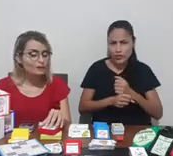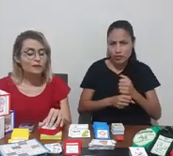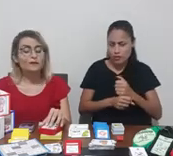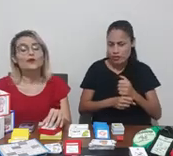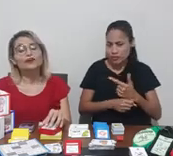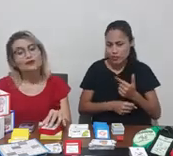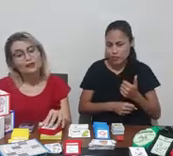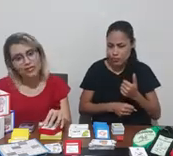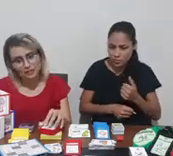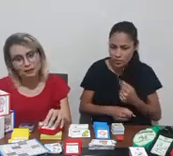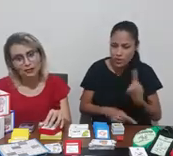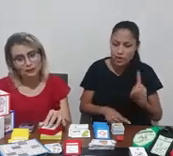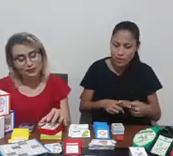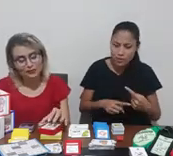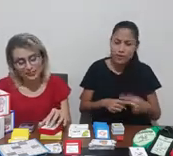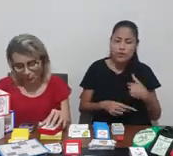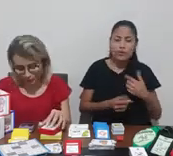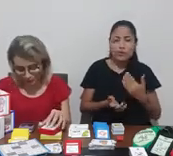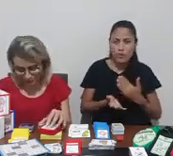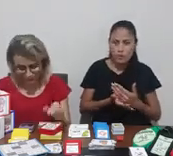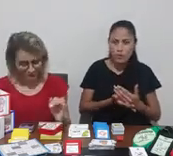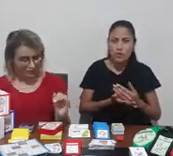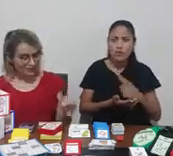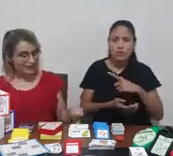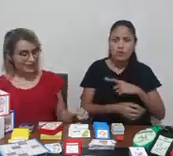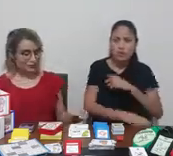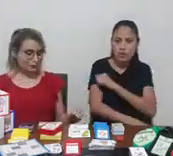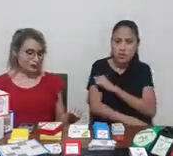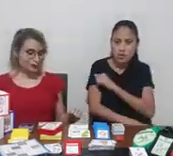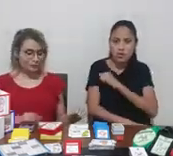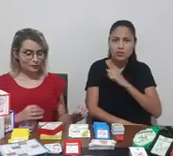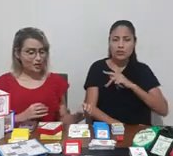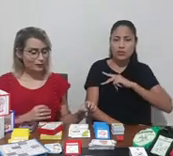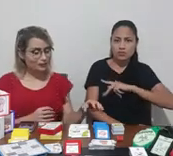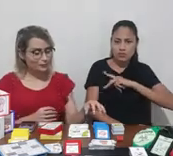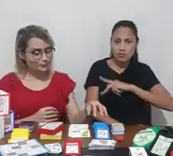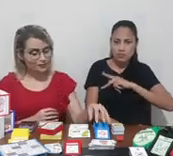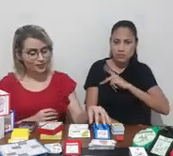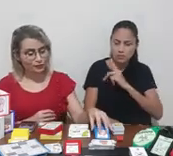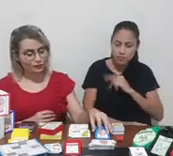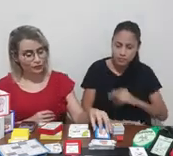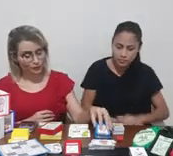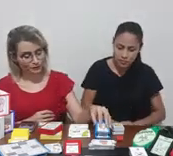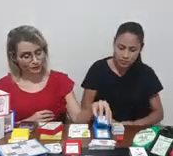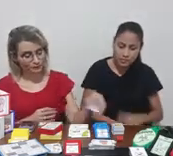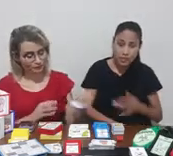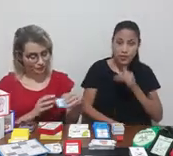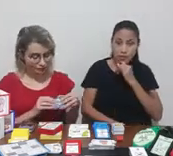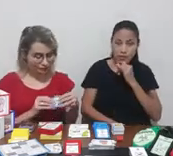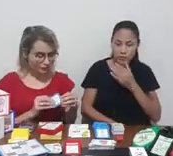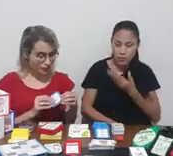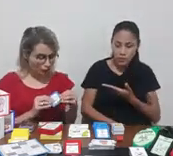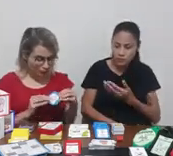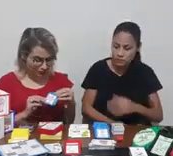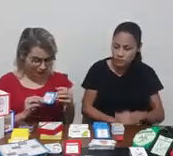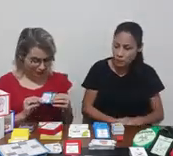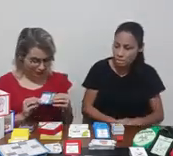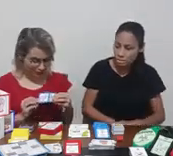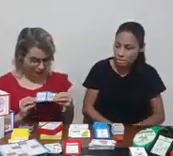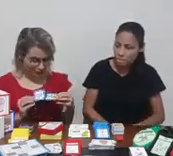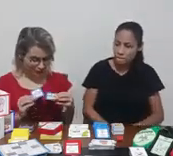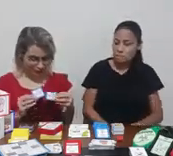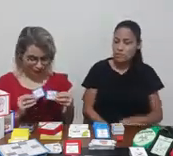comigo, porque foi exatamente quando eu tinha esse aluno lá no município de Cabedelo. Então, veja, eu trouxe um